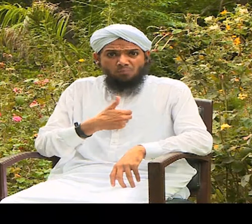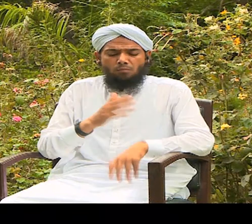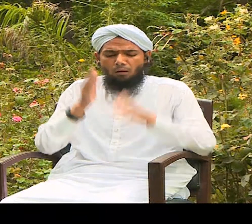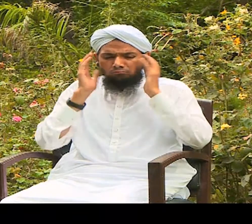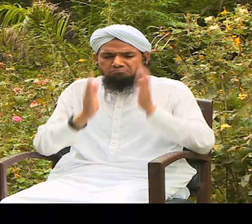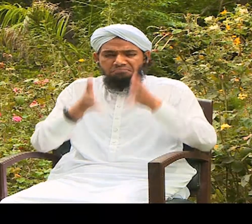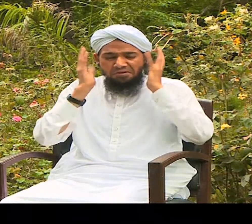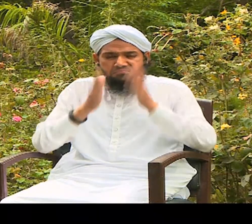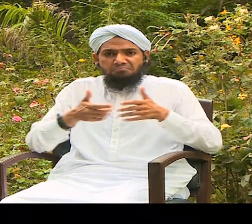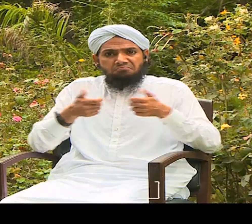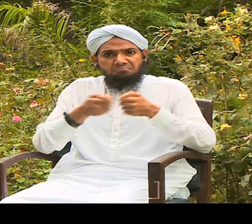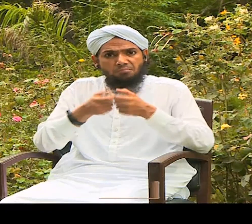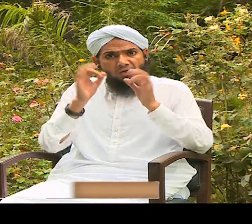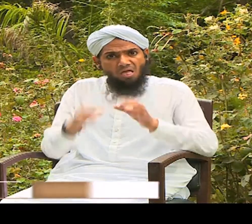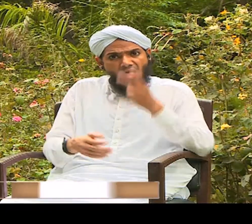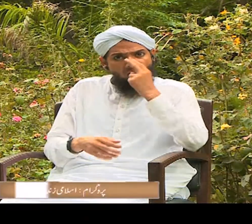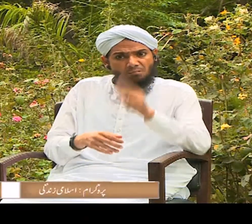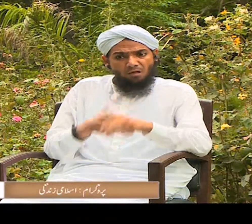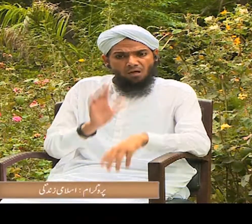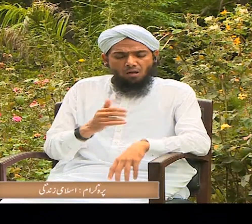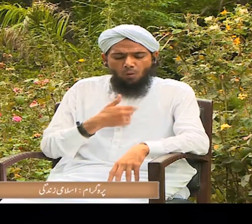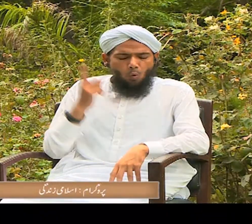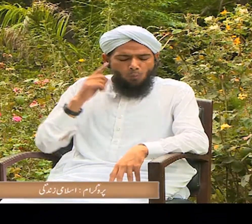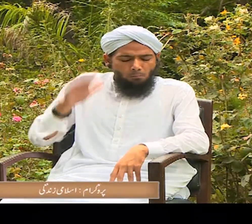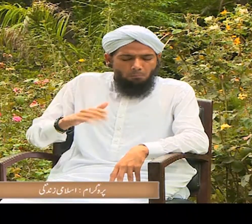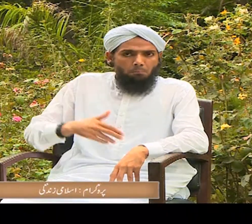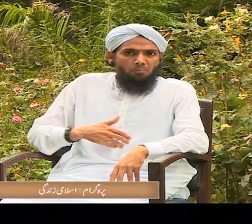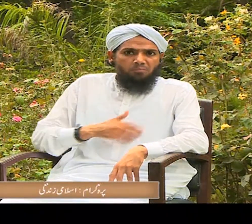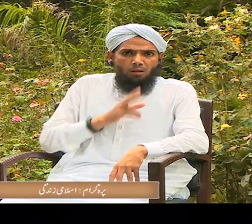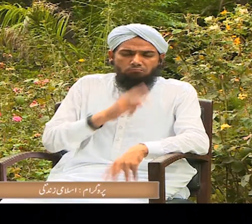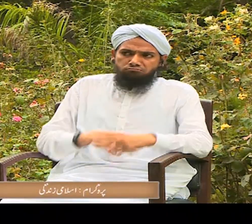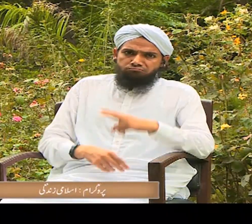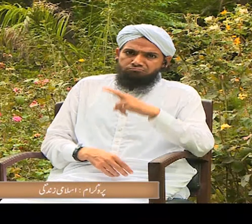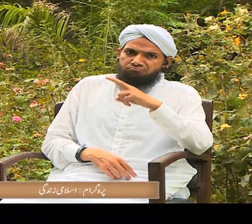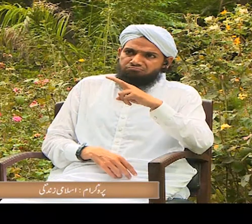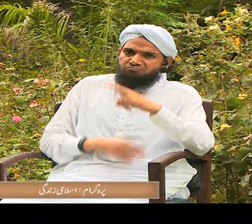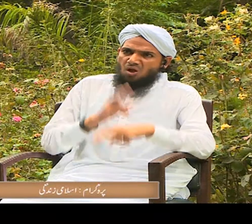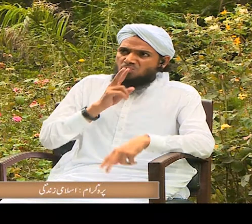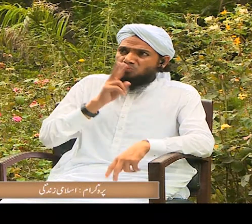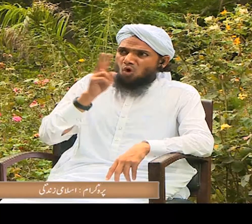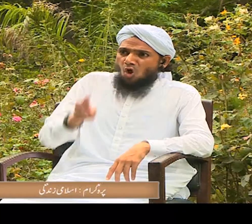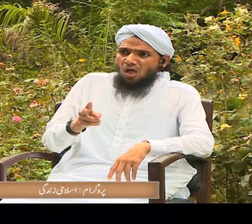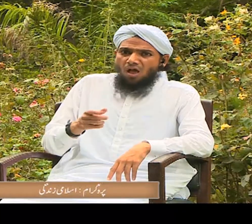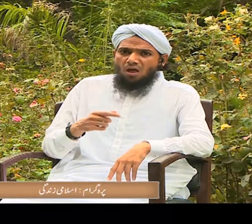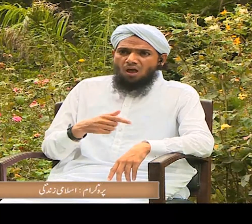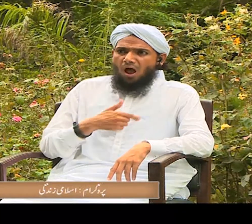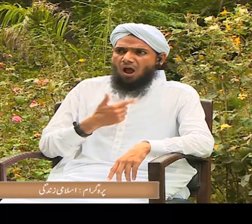وہ مشغول عبادت تھا۔ جب اس نے میرے قدموں کی آہٹ سنی تو وہ میری طرف متوجہ ہوا اور کہنے لگا،